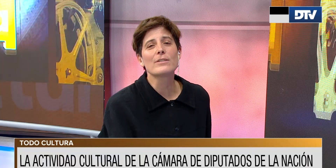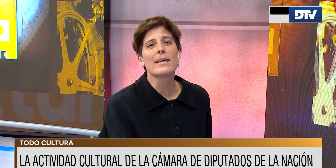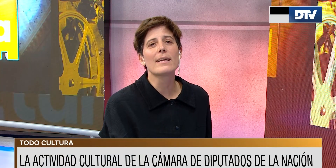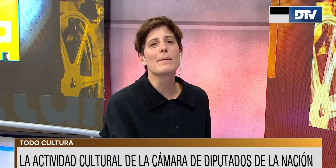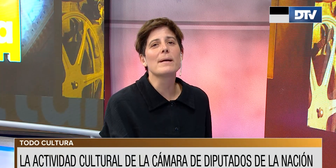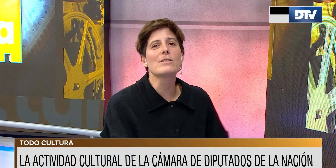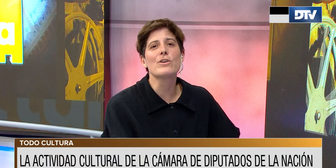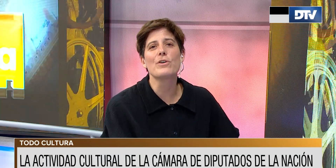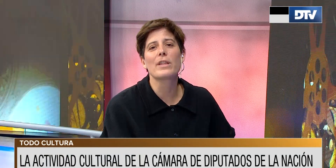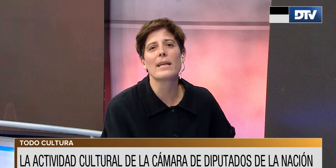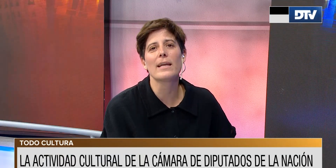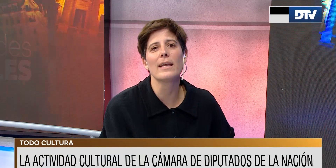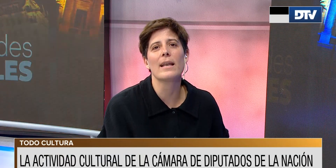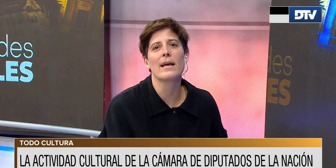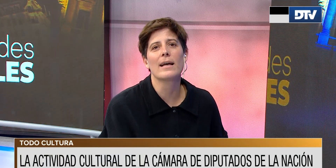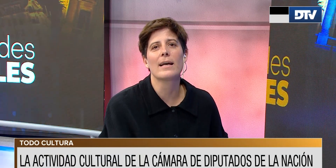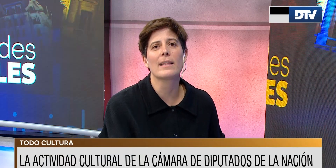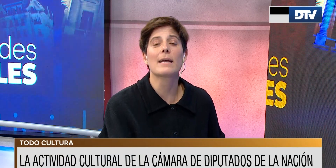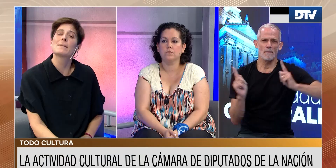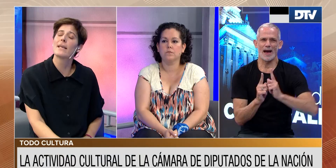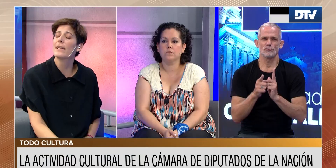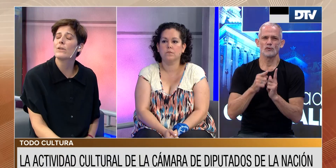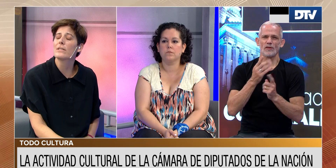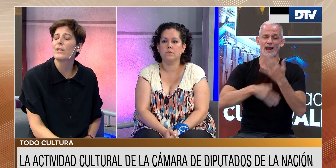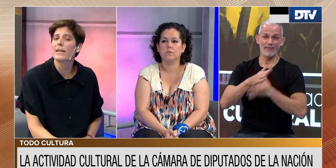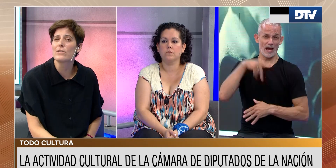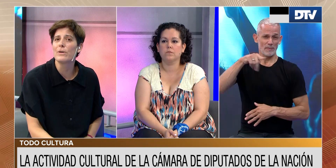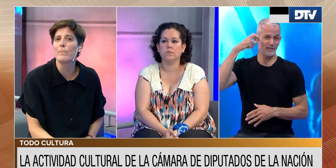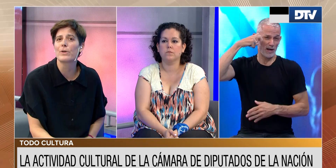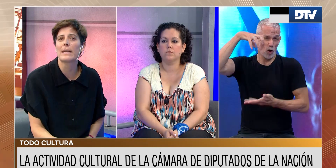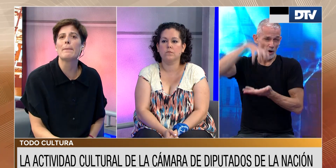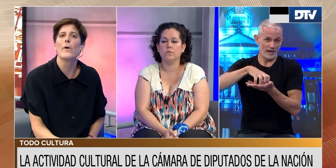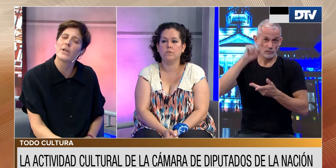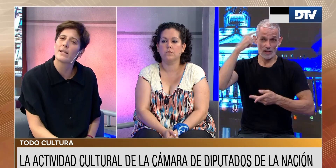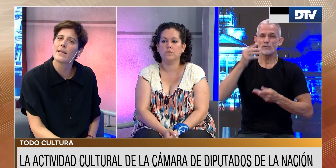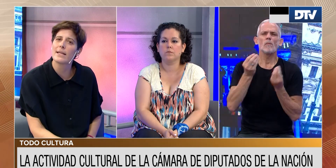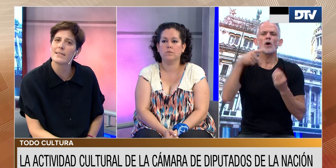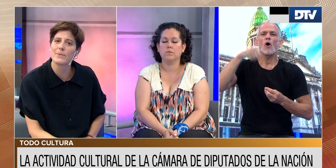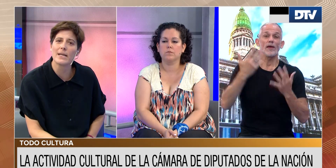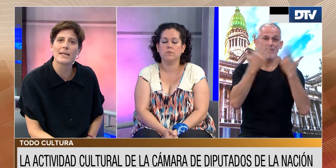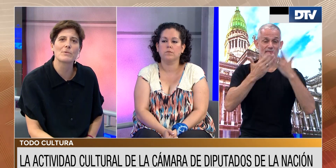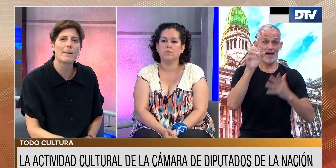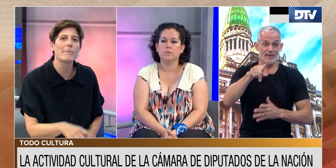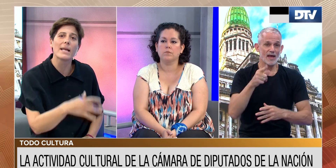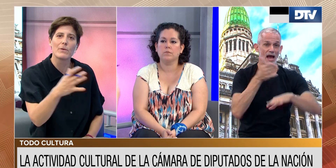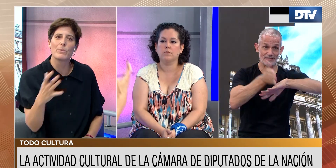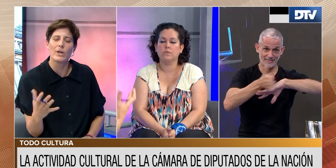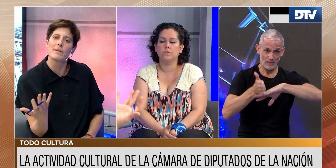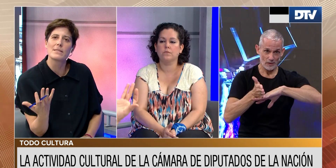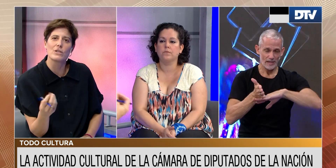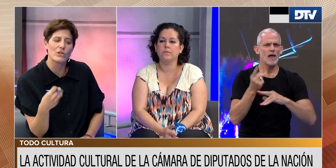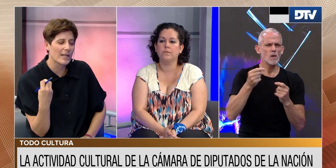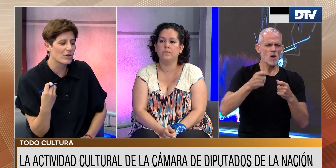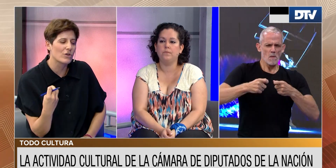Estamos haciendo este repaso de la discapacidad en el Congreso de la Nación porque hoy, en el Día de la Accesibilidad, queremos ampliar un